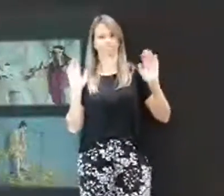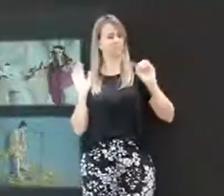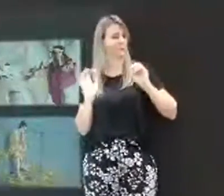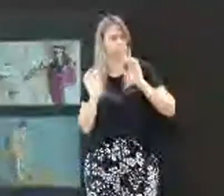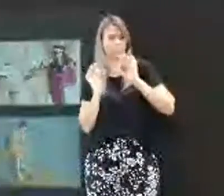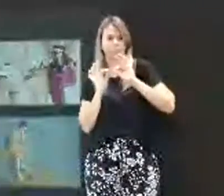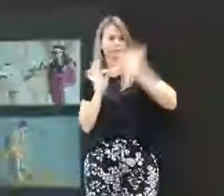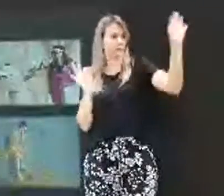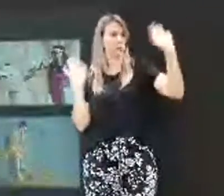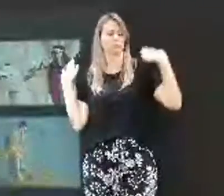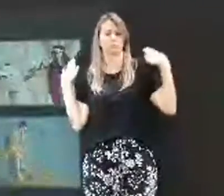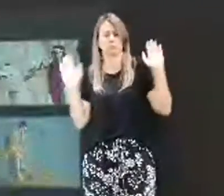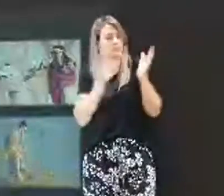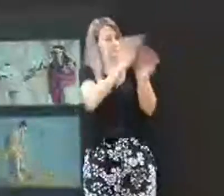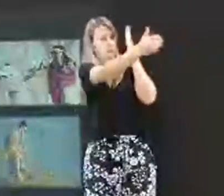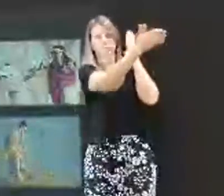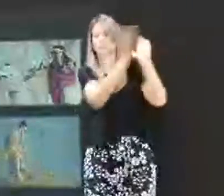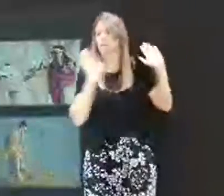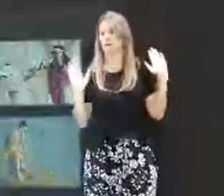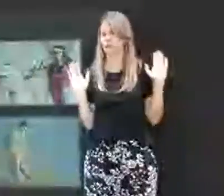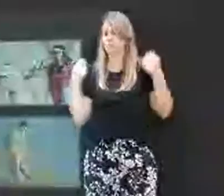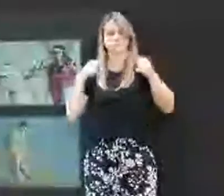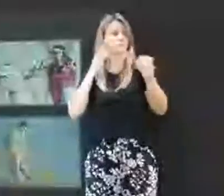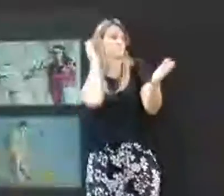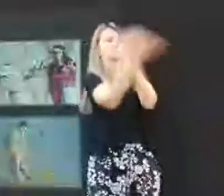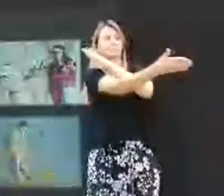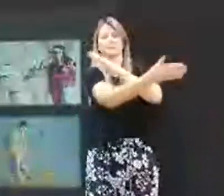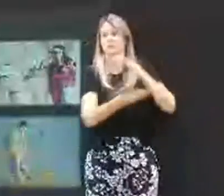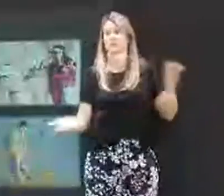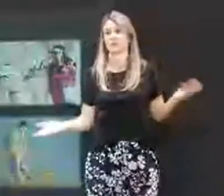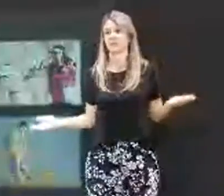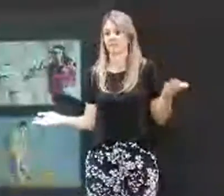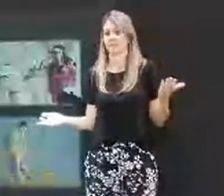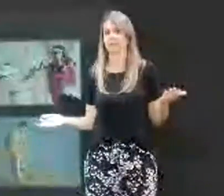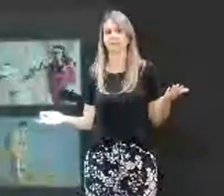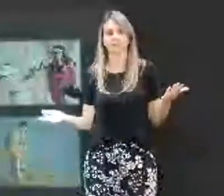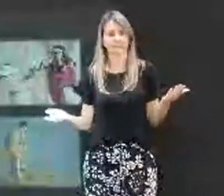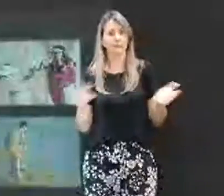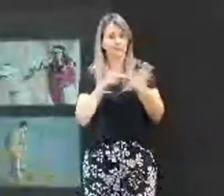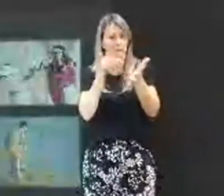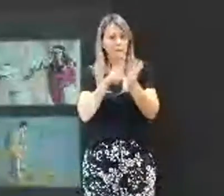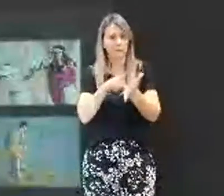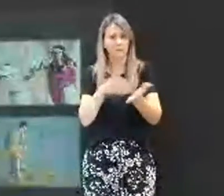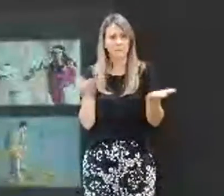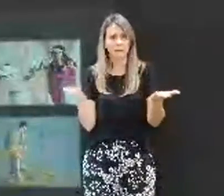disso. Distância de mim, eu quero fugir disso. E eu fujo disso, precisamos fugir disso. Vocês